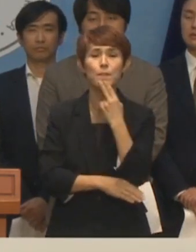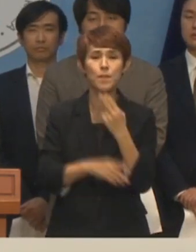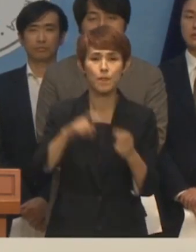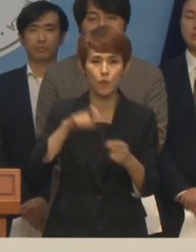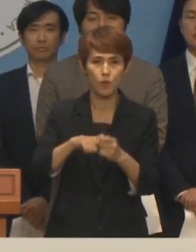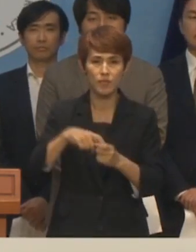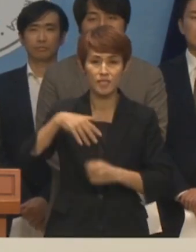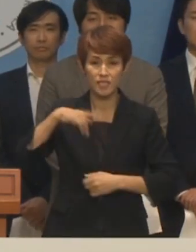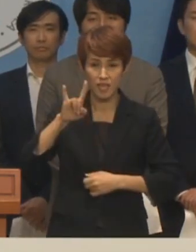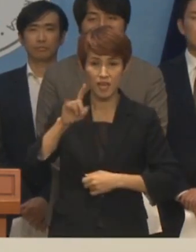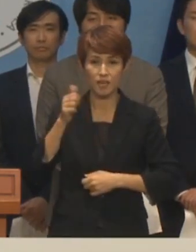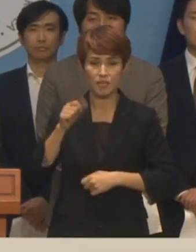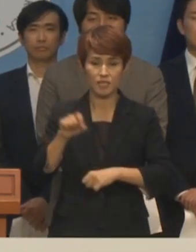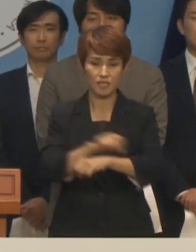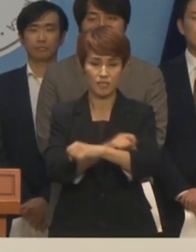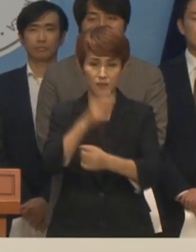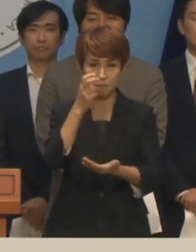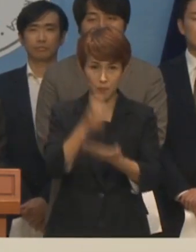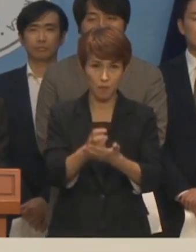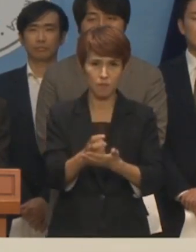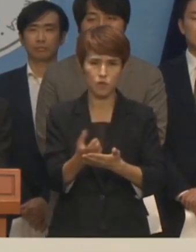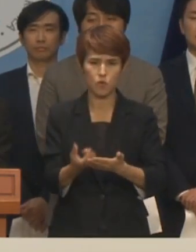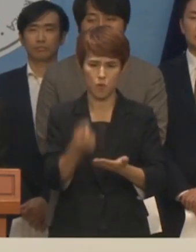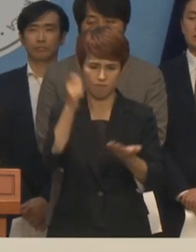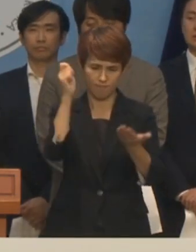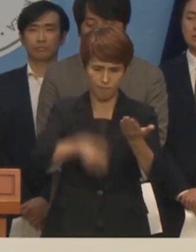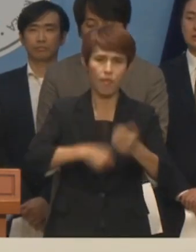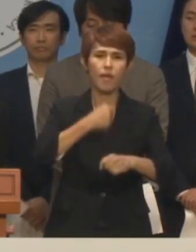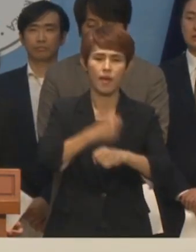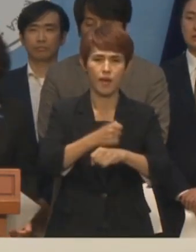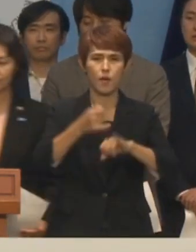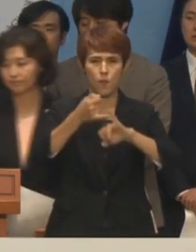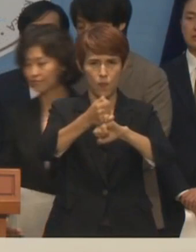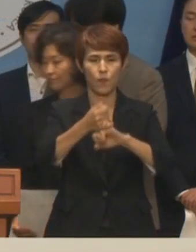특검법을 반드시 관철시키겠습니다.